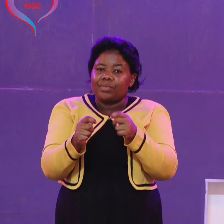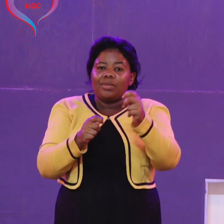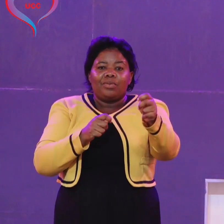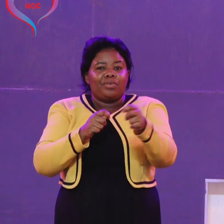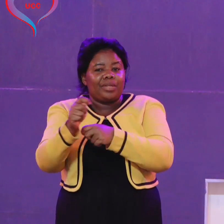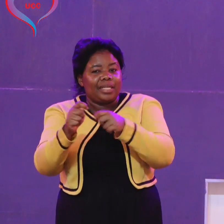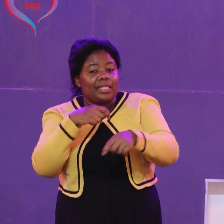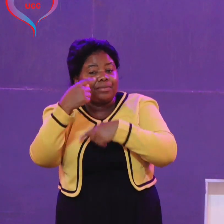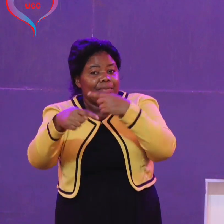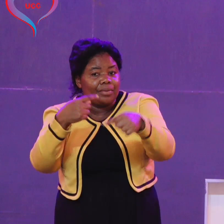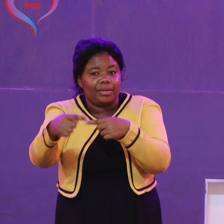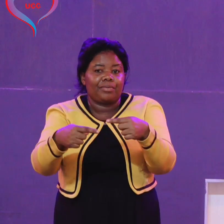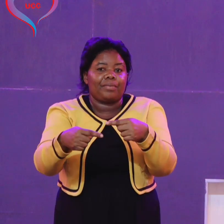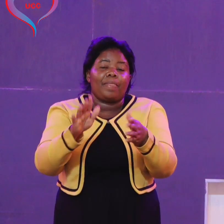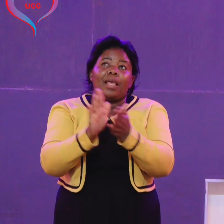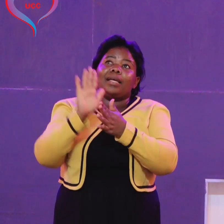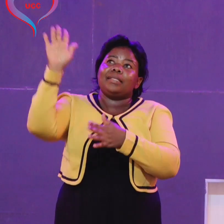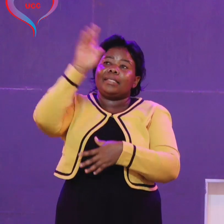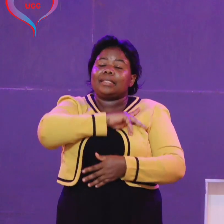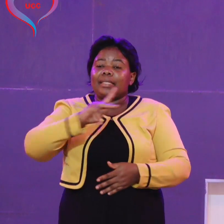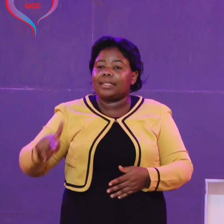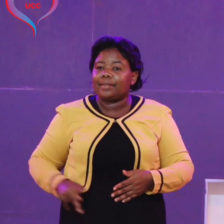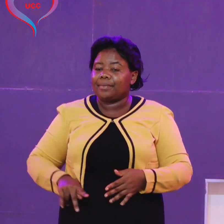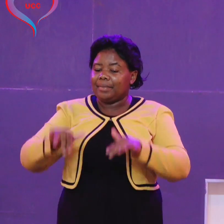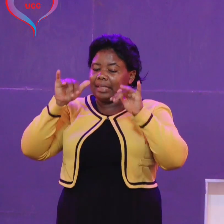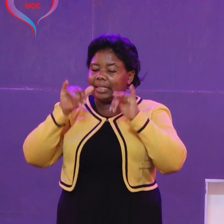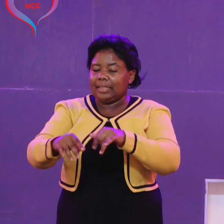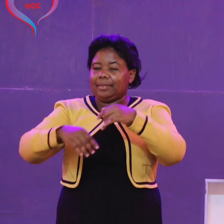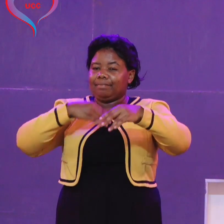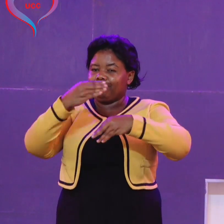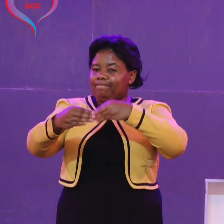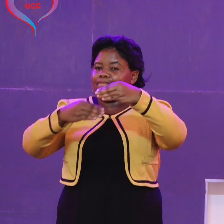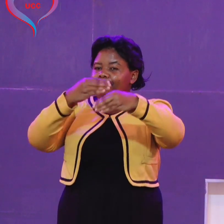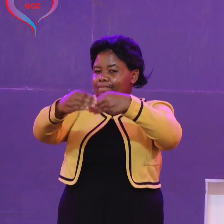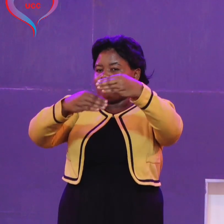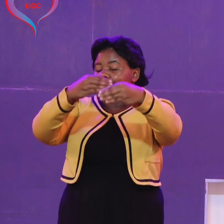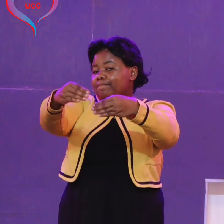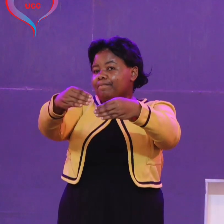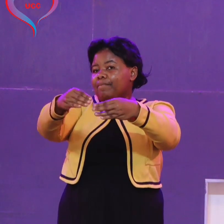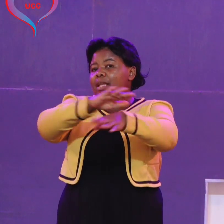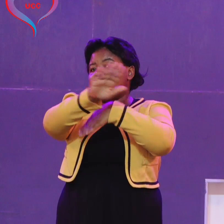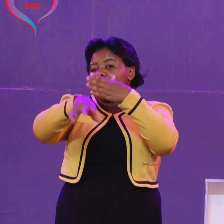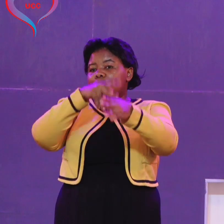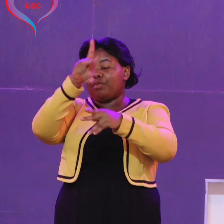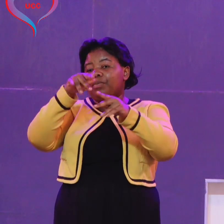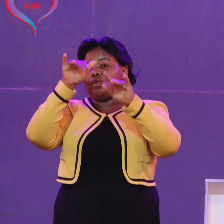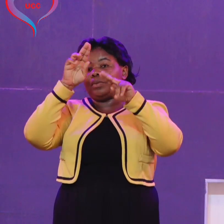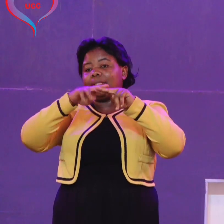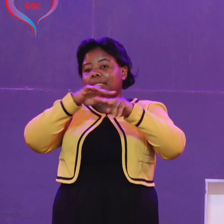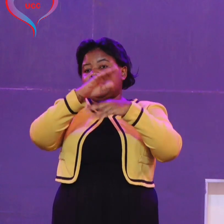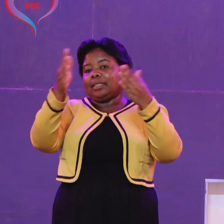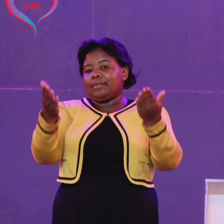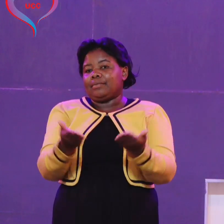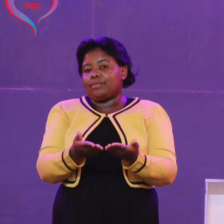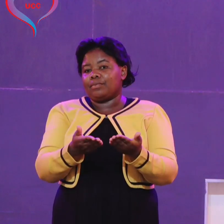kufuga okutaliggwaawo. N'obwakabaka bwe bwa mirembe na mirembe. N'abo bonna abatuula mu nsi